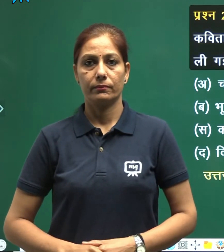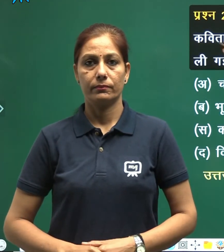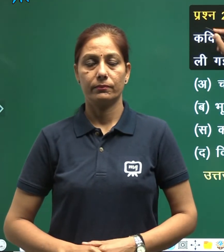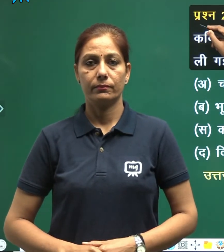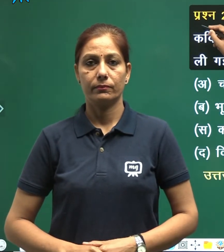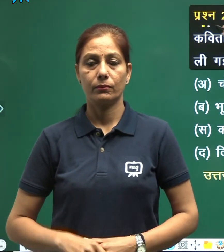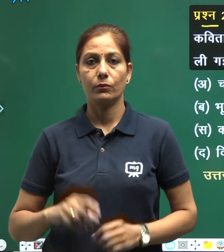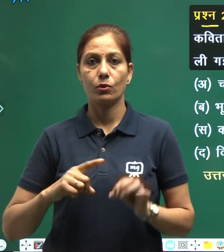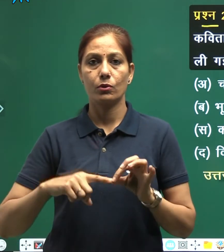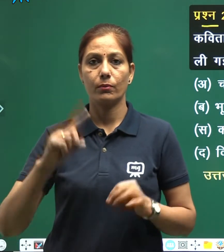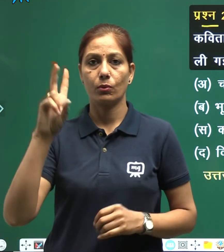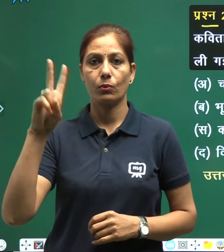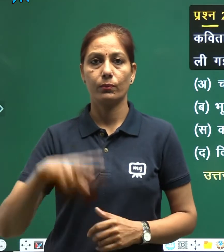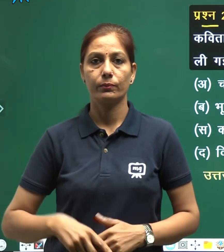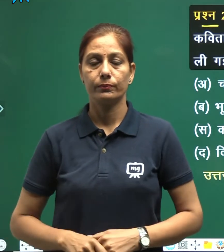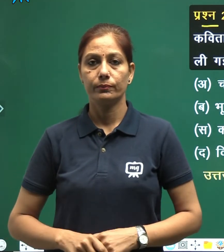प्रश्न 2,